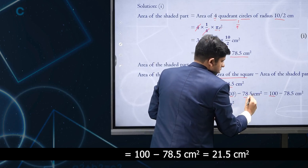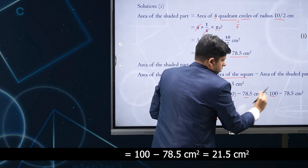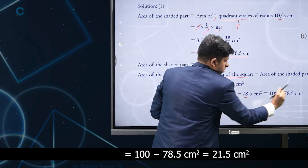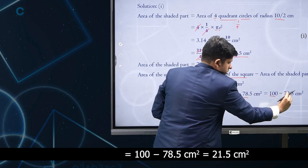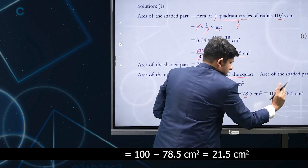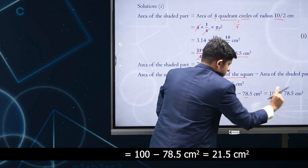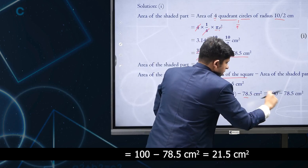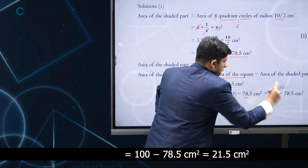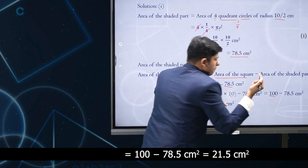(100 minus